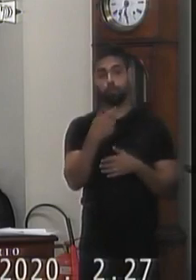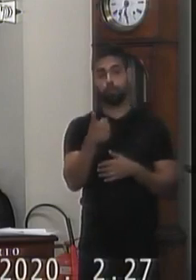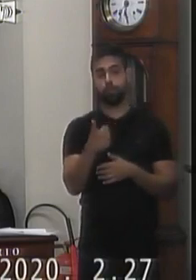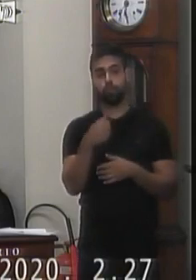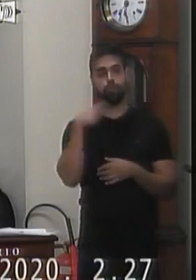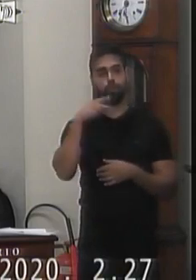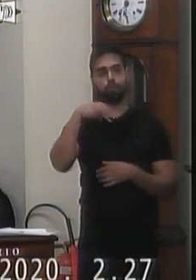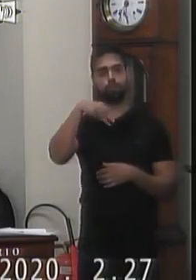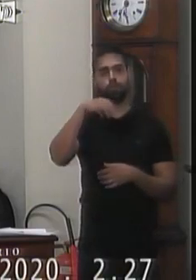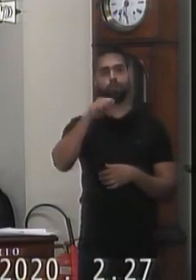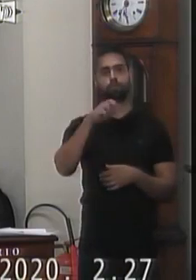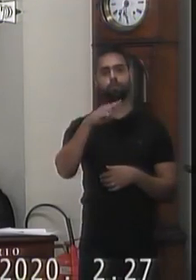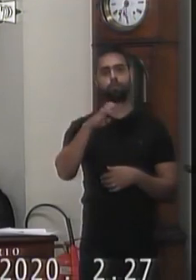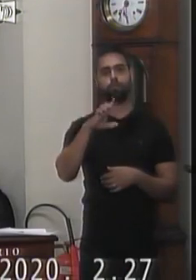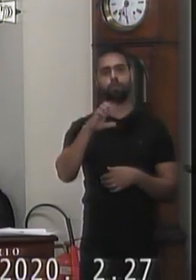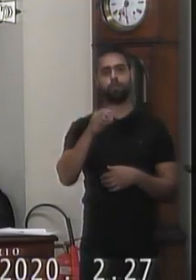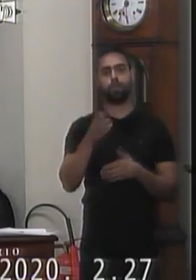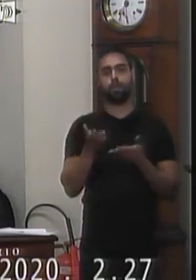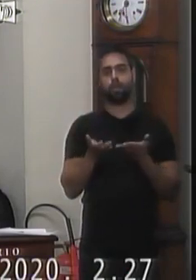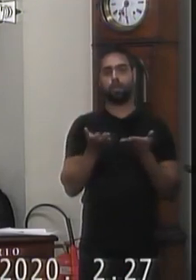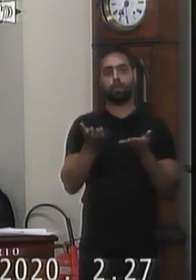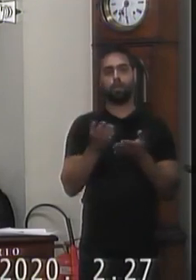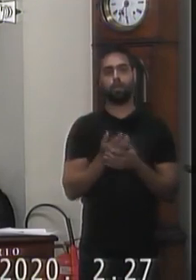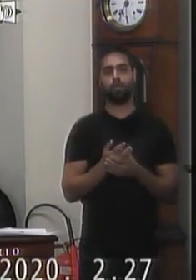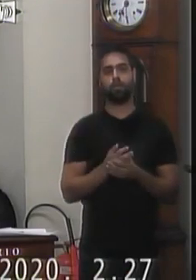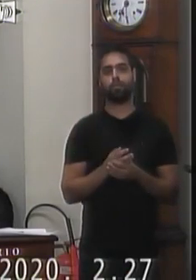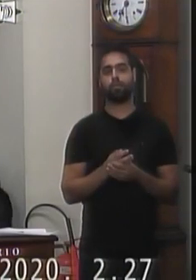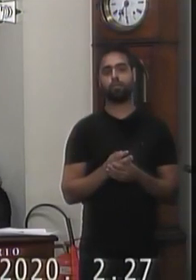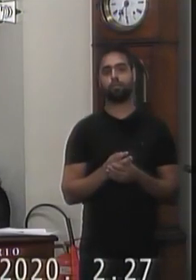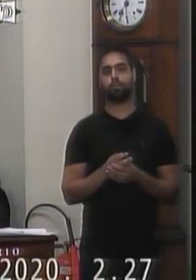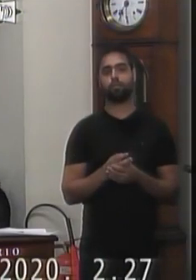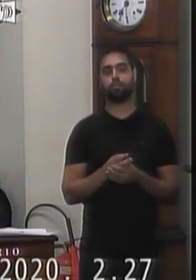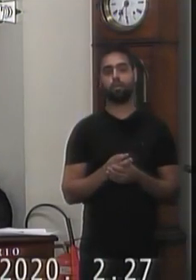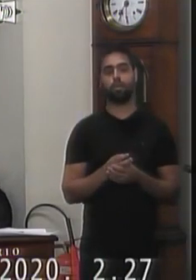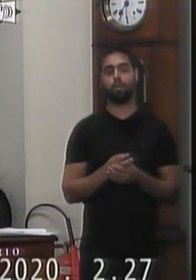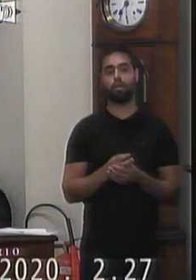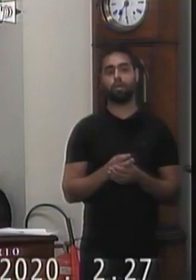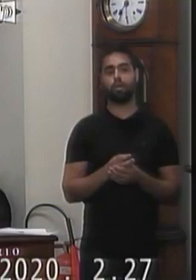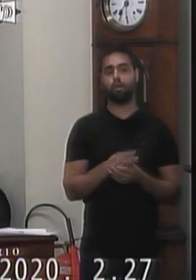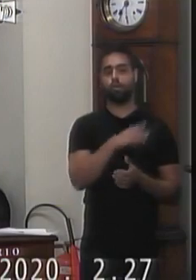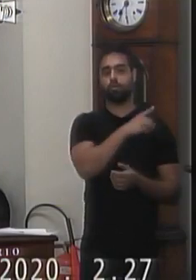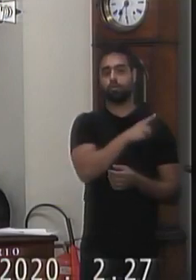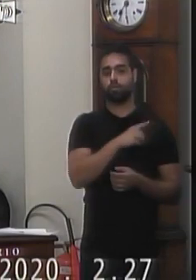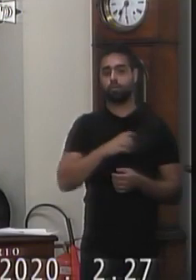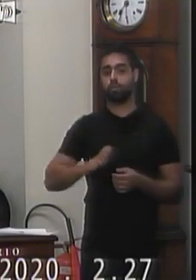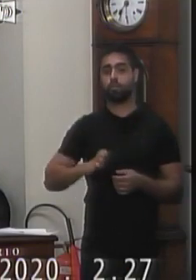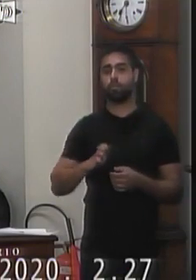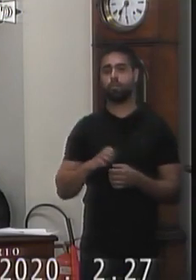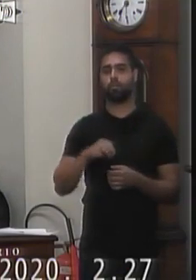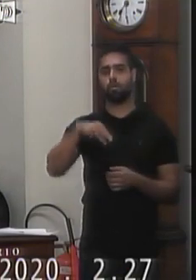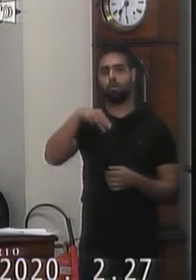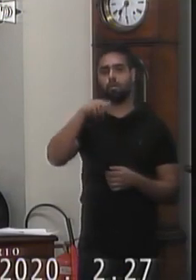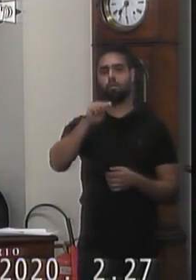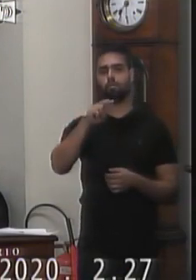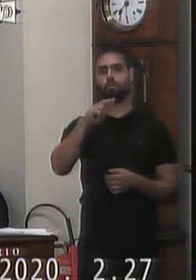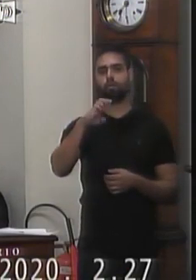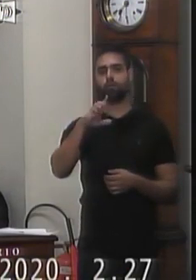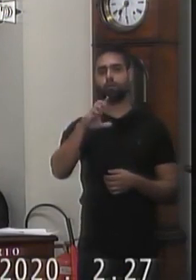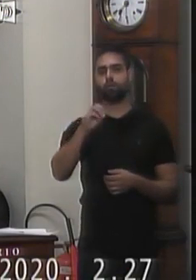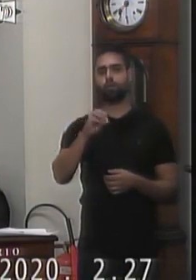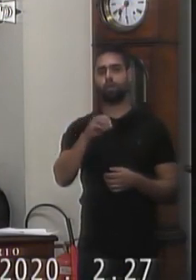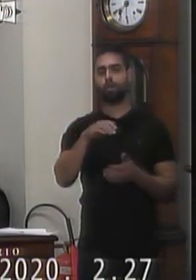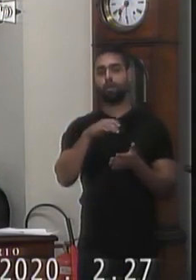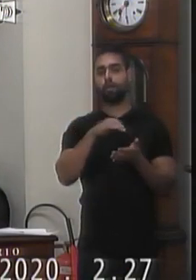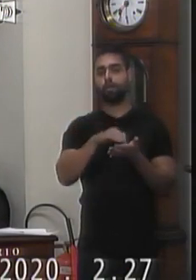vereador Marcelo. Ele encaminha ao Marcelo Cabeleireiro, deputado estadual, solicitando que intervenha junto à Secretaria de Saúde do